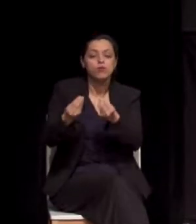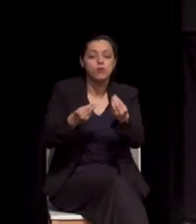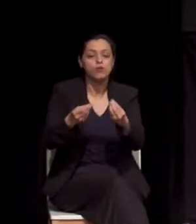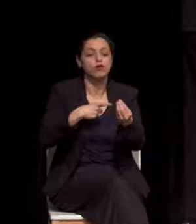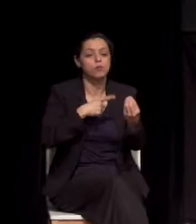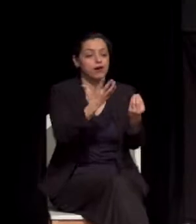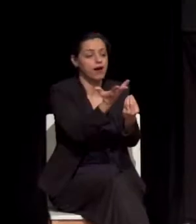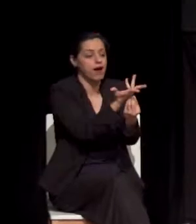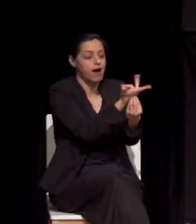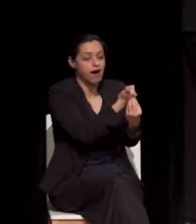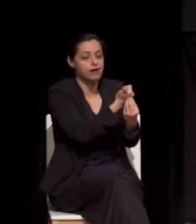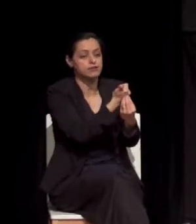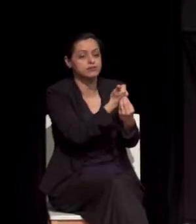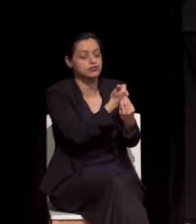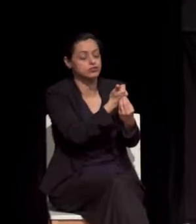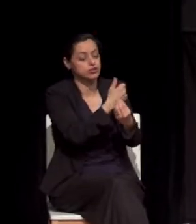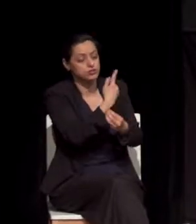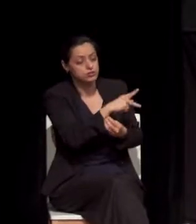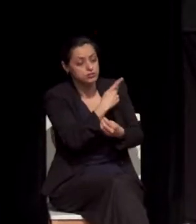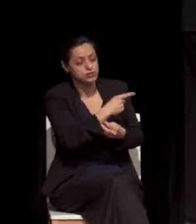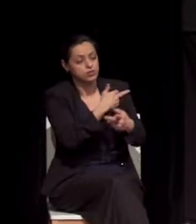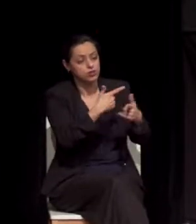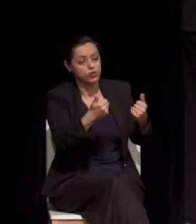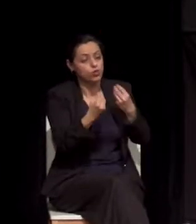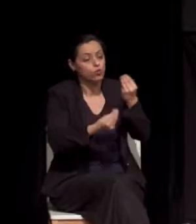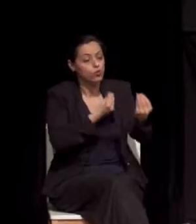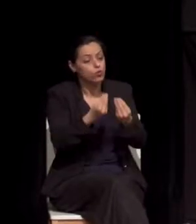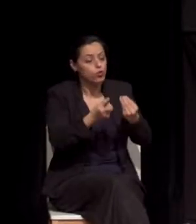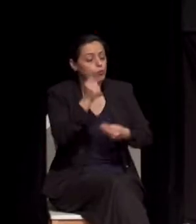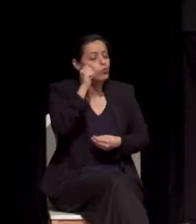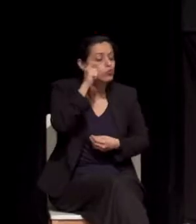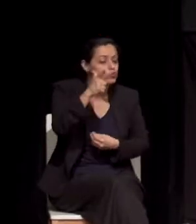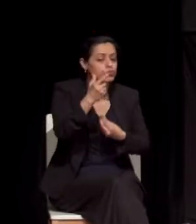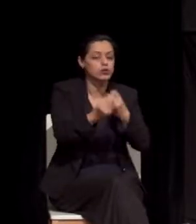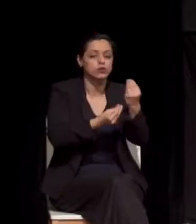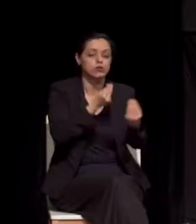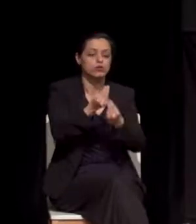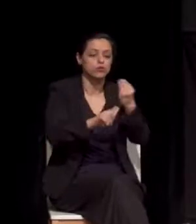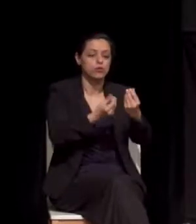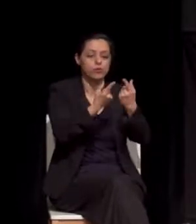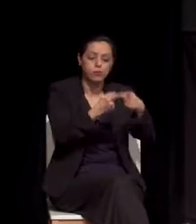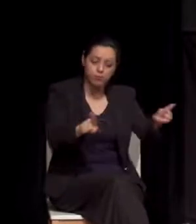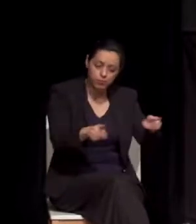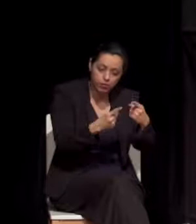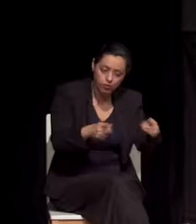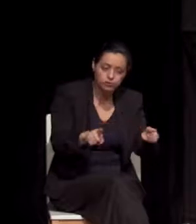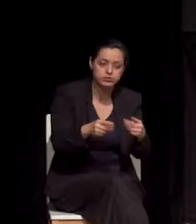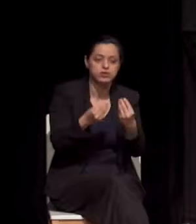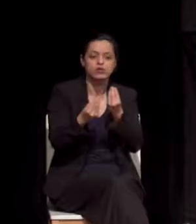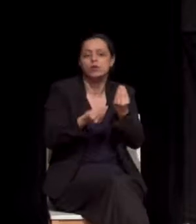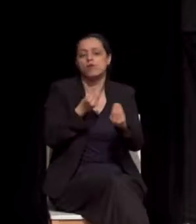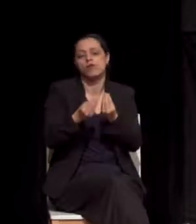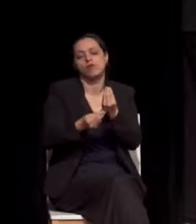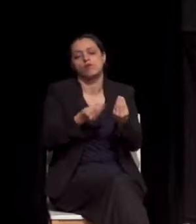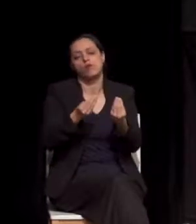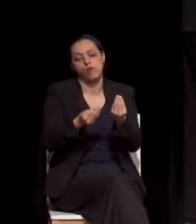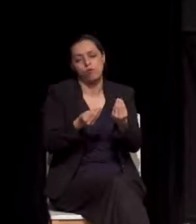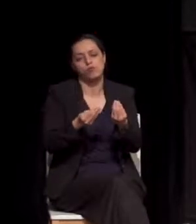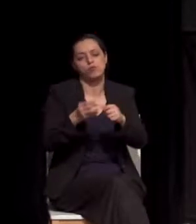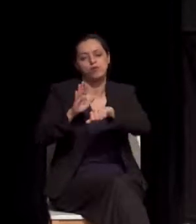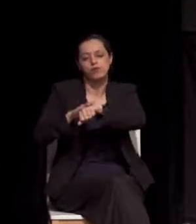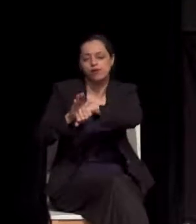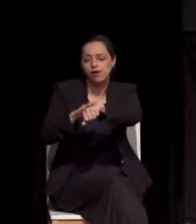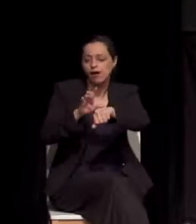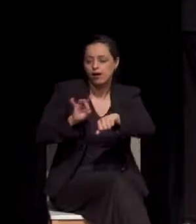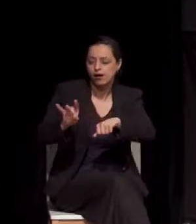de conexões que nós podemos fazer a partir de uma pintura, a partir da música, a partir da própria